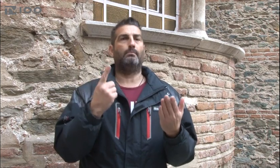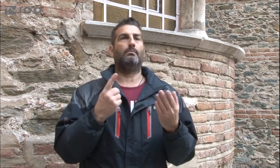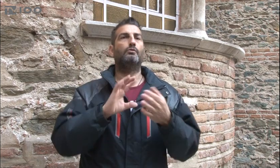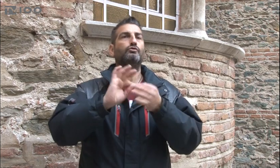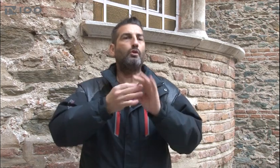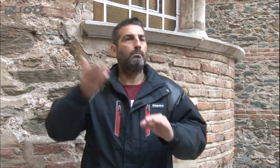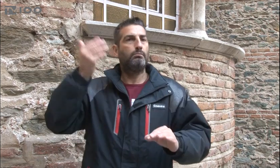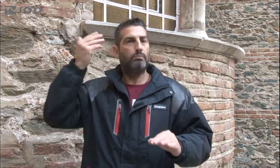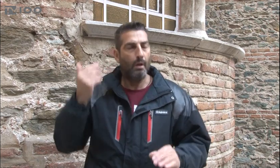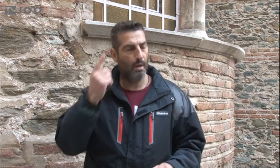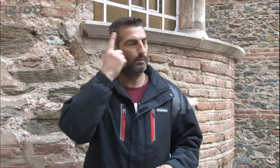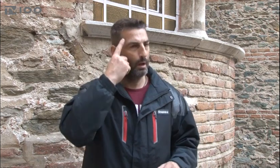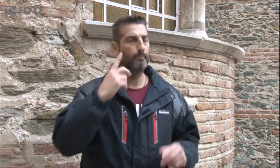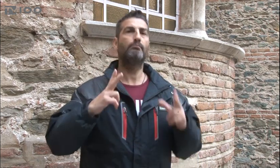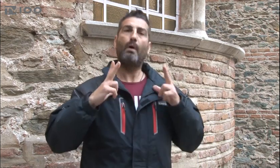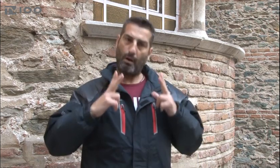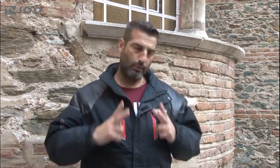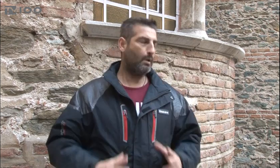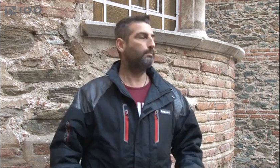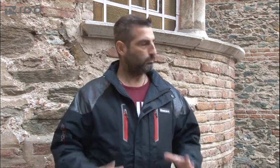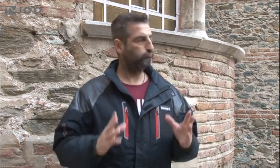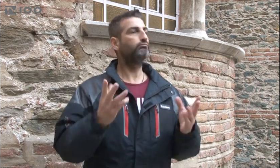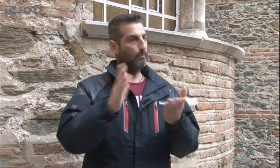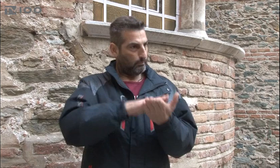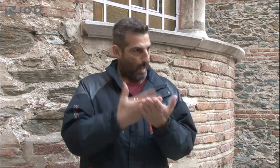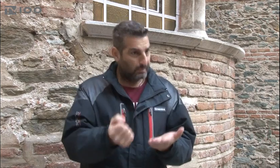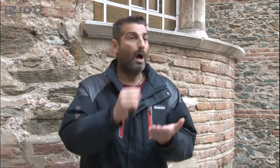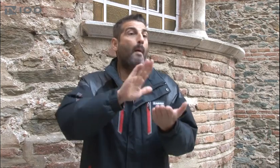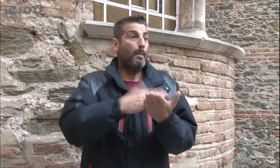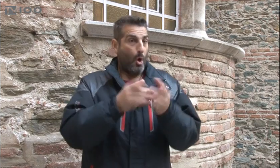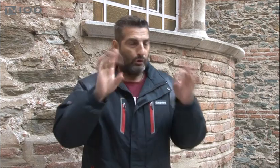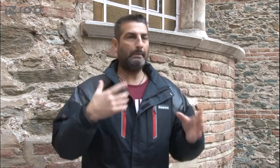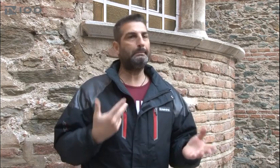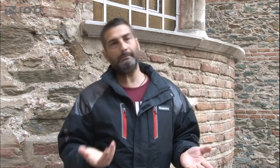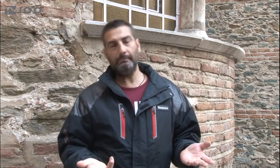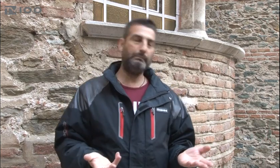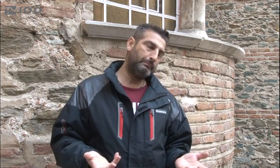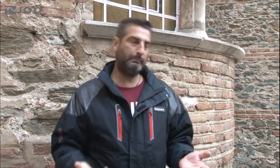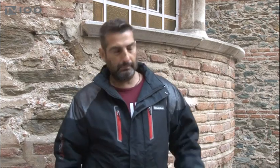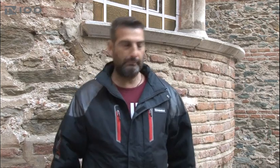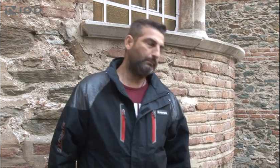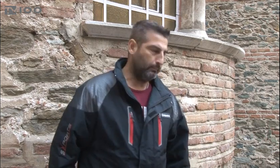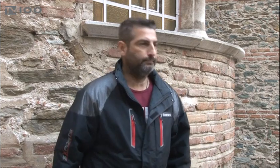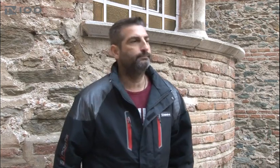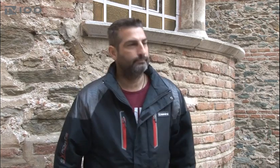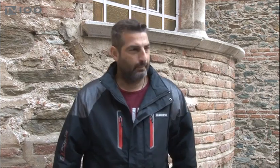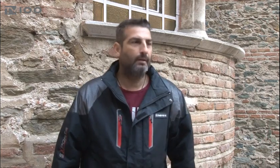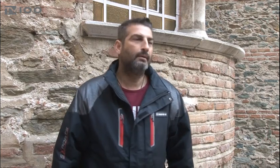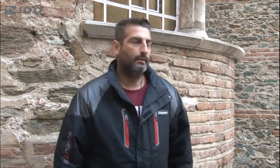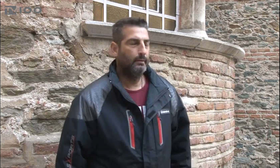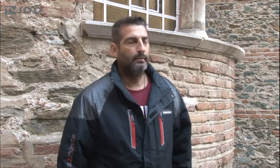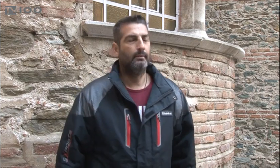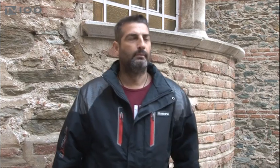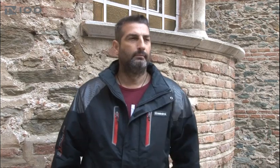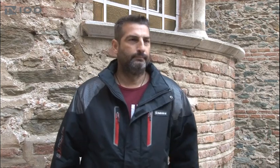γιατί καταλαβαίνω το νόημα, υπάρχει μια ιστορική συνέχεια, οπότε είμαι πάρα πολύ ικανοποιημένος. Χωρίς διερμηνέα δεν είναι